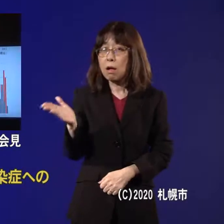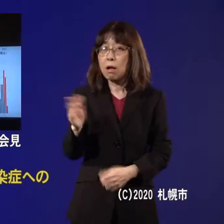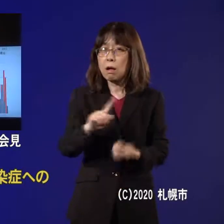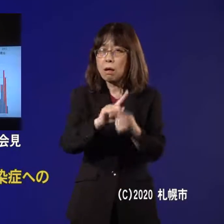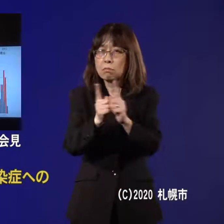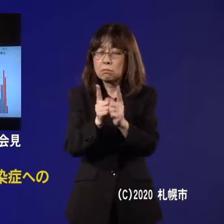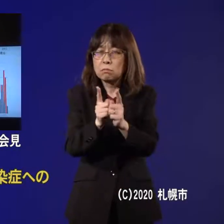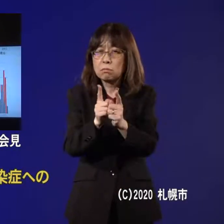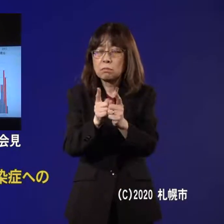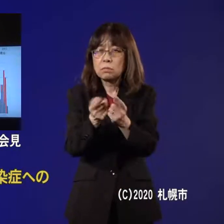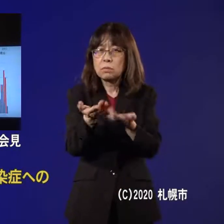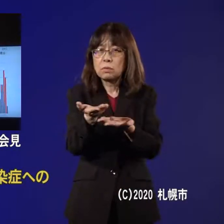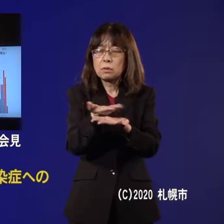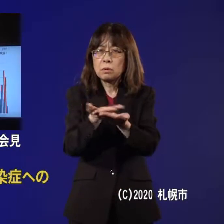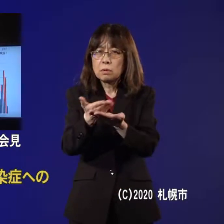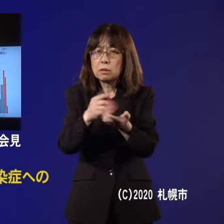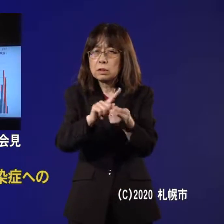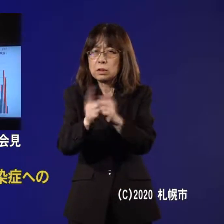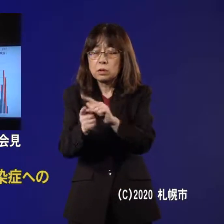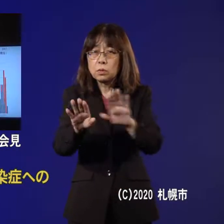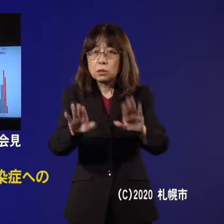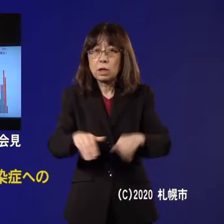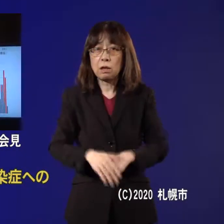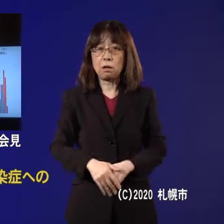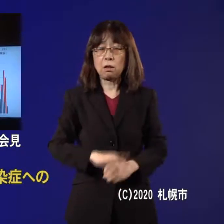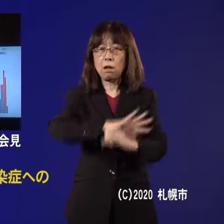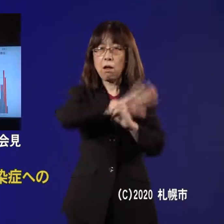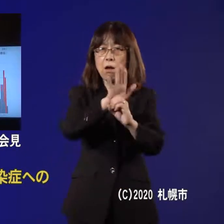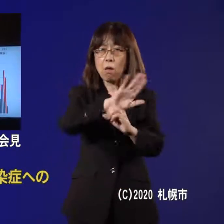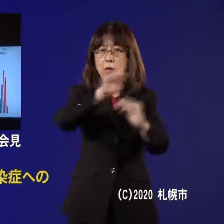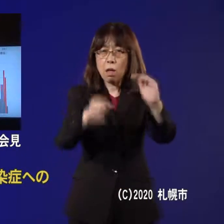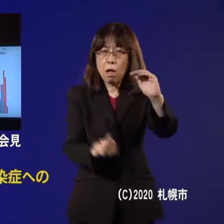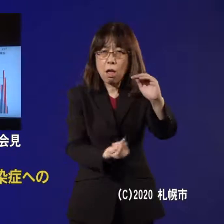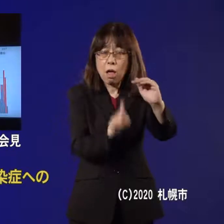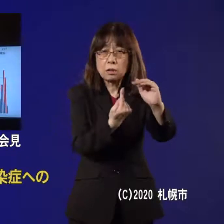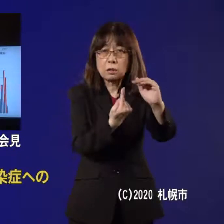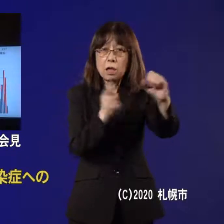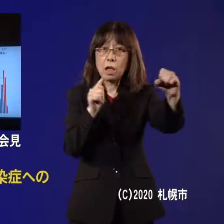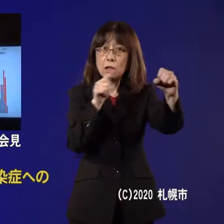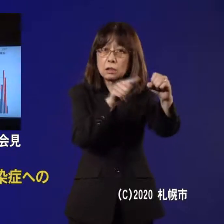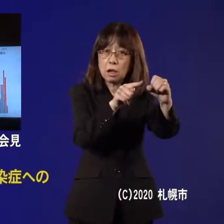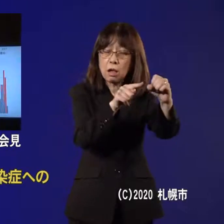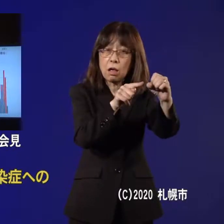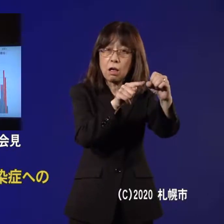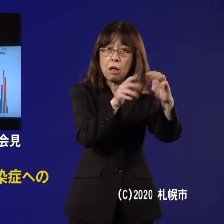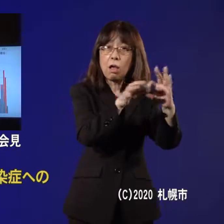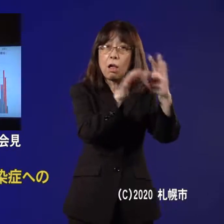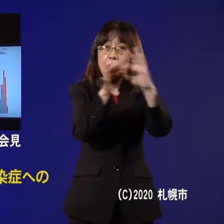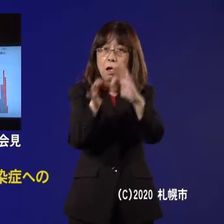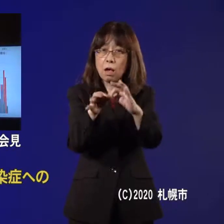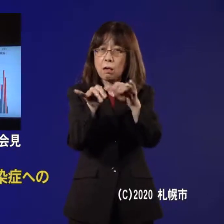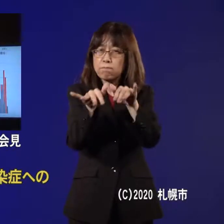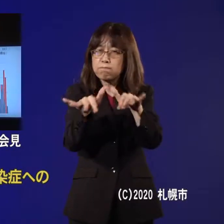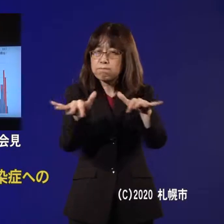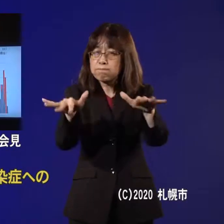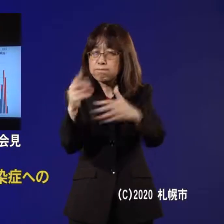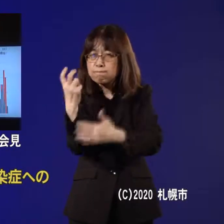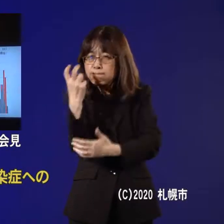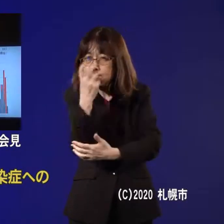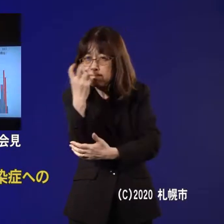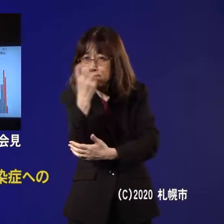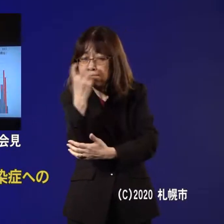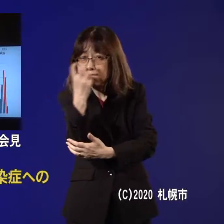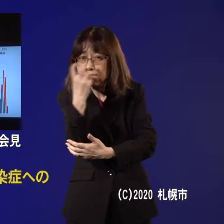どなたかが発生をされた、そこからですね、関係のある人たちを手繰っていって、そこから発生を